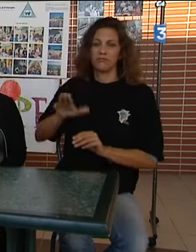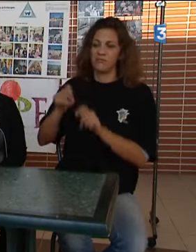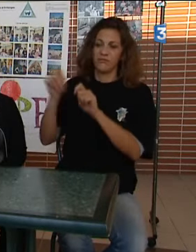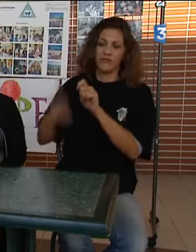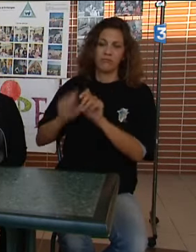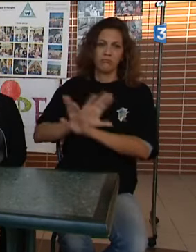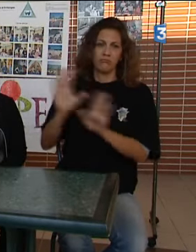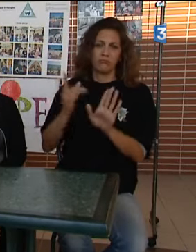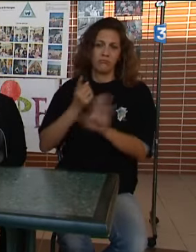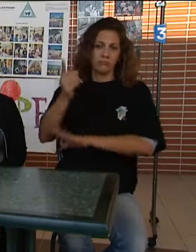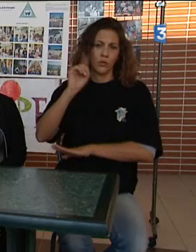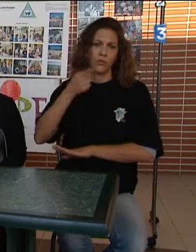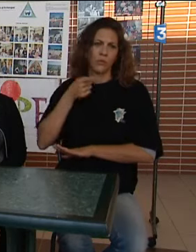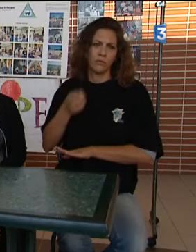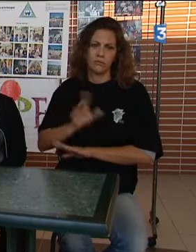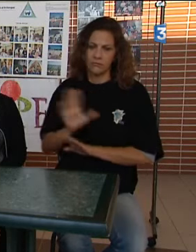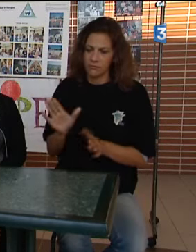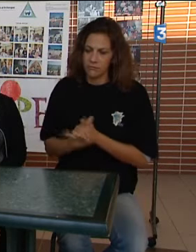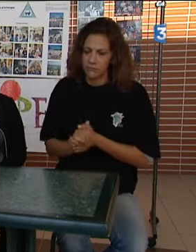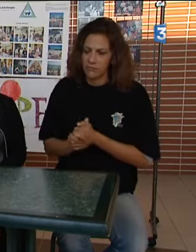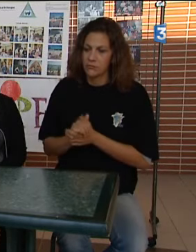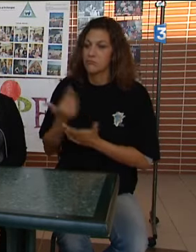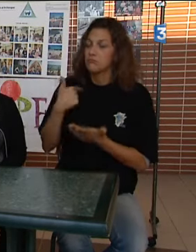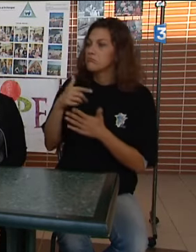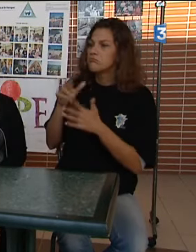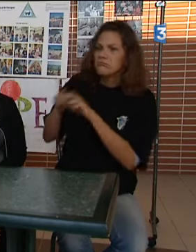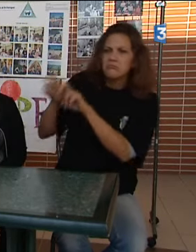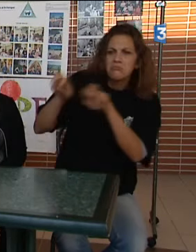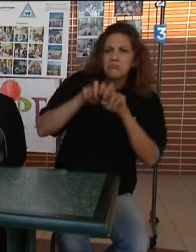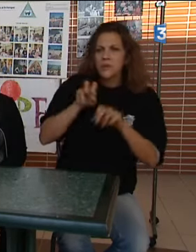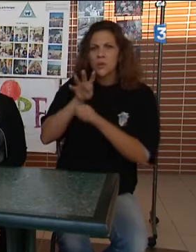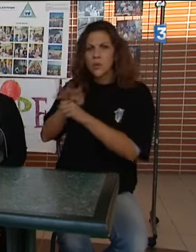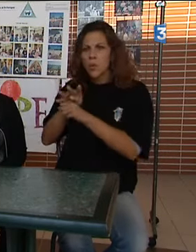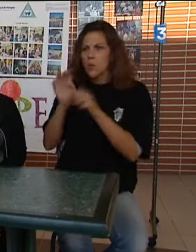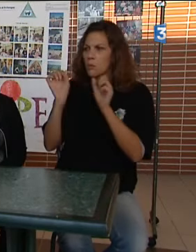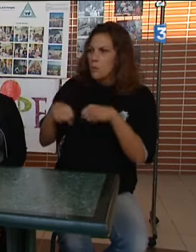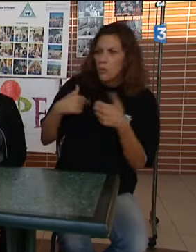Donc on a regardé un peu ce qui pouvait se faire sur Toulon, sauf qu'il n avait pas grand-chose.